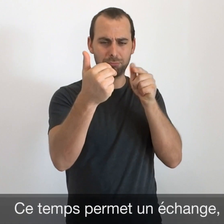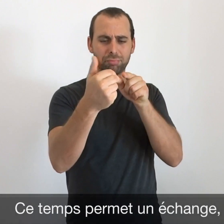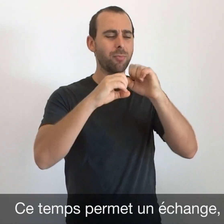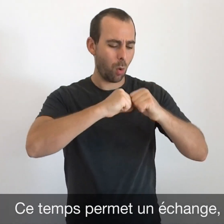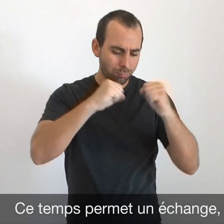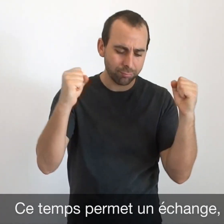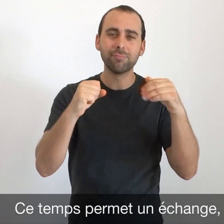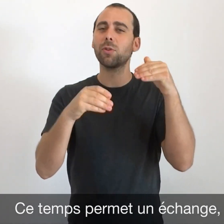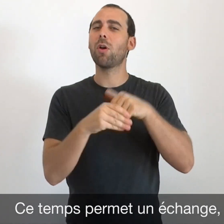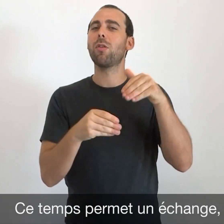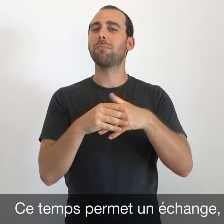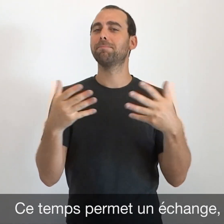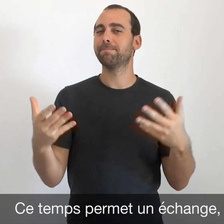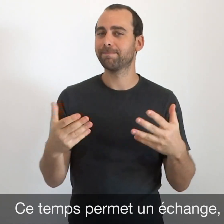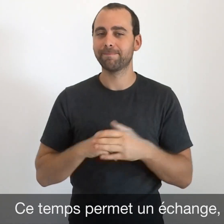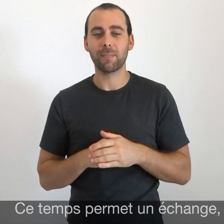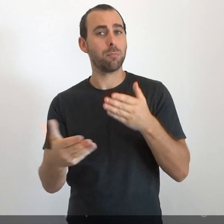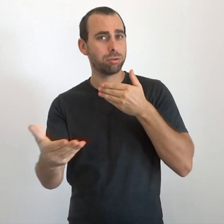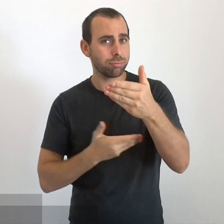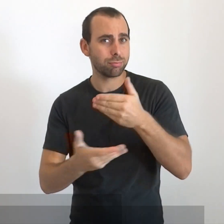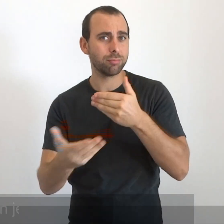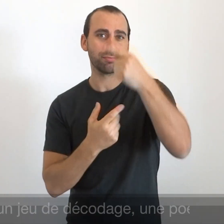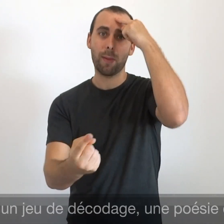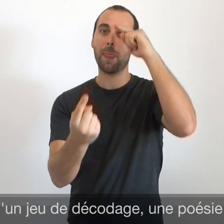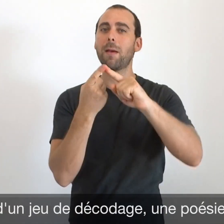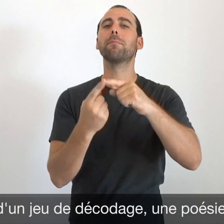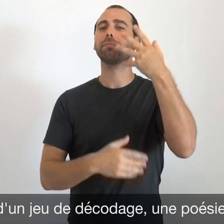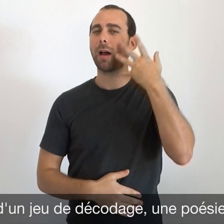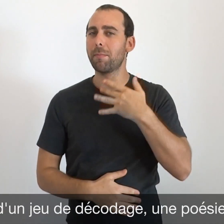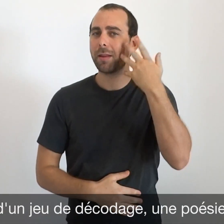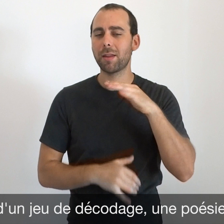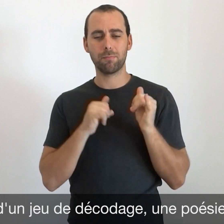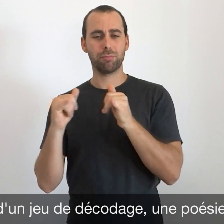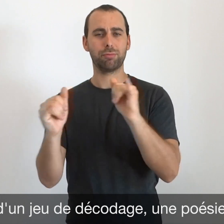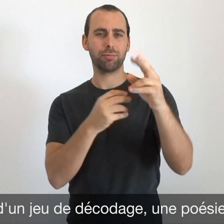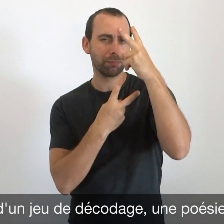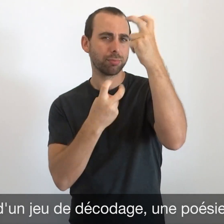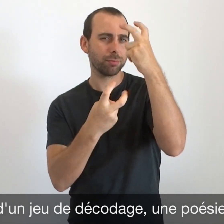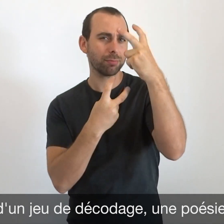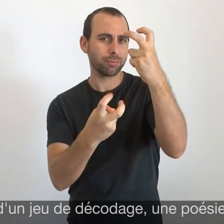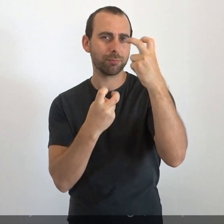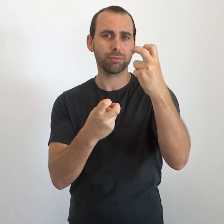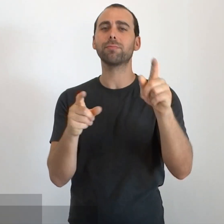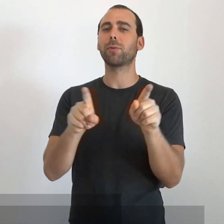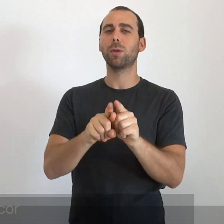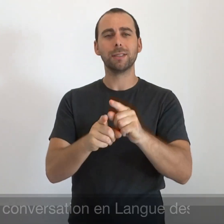Ce temps permet un échange autour d'un jeu de décodage, une poésie codée,